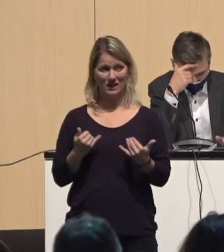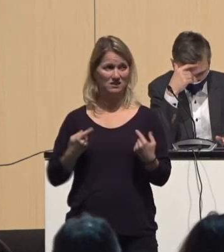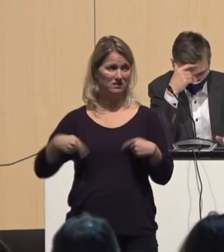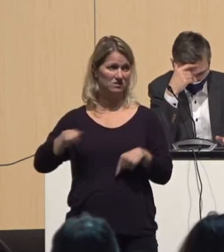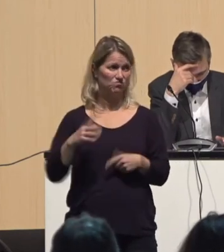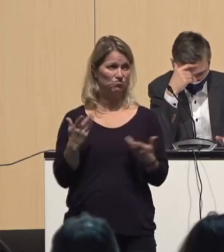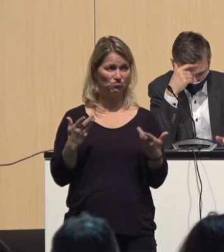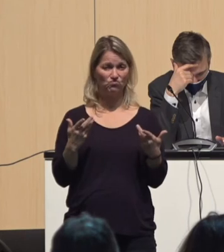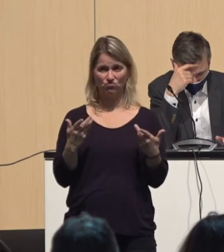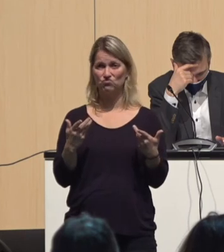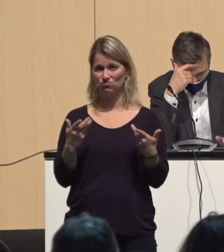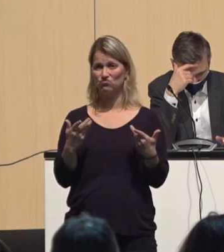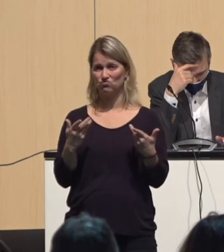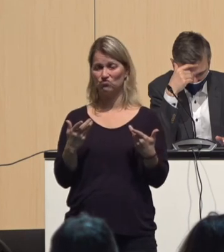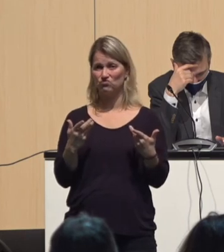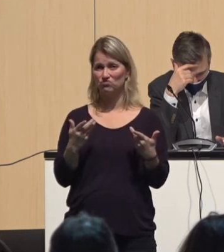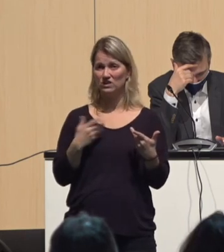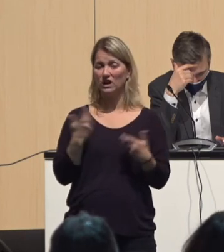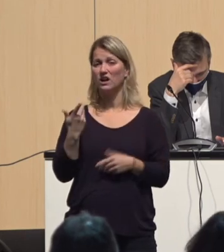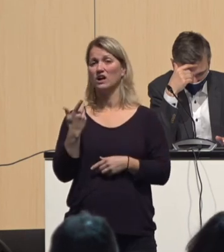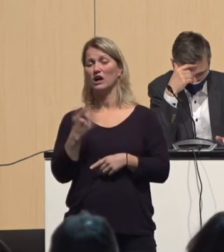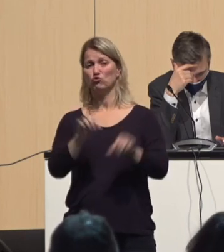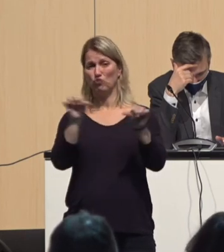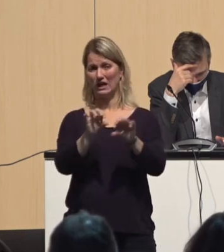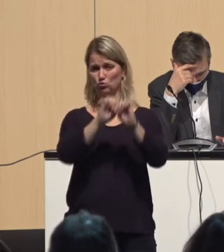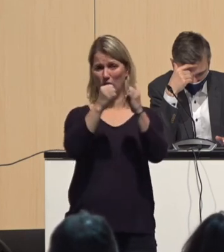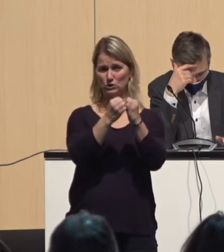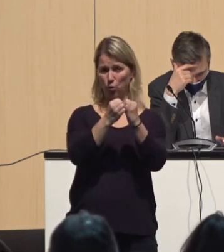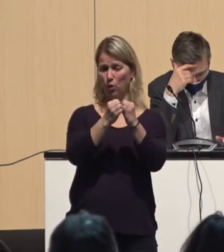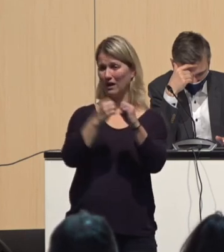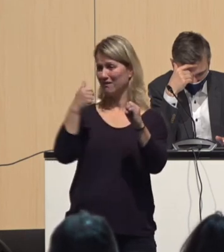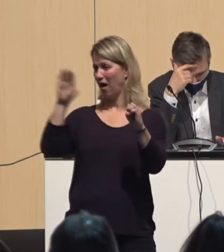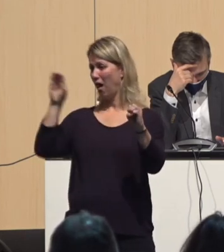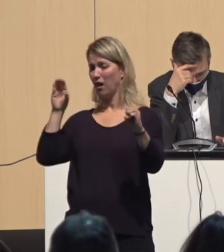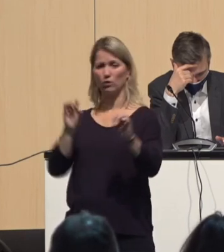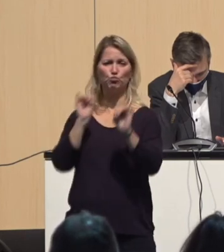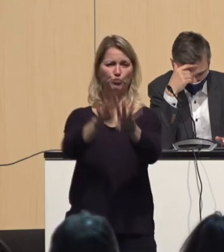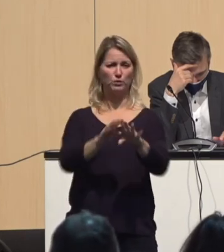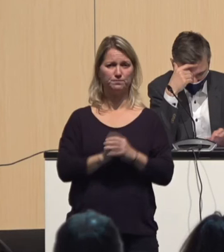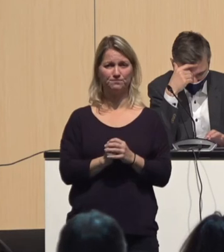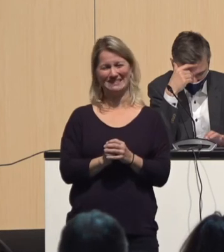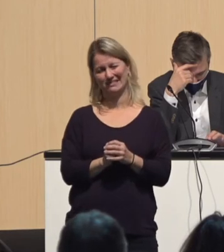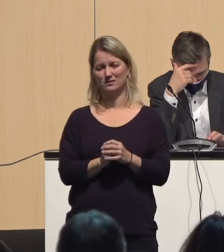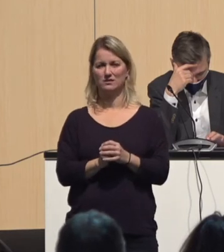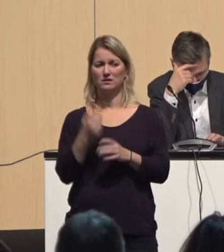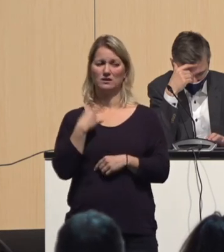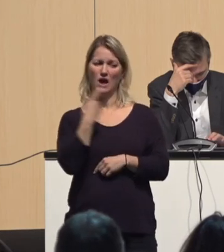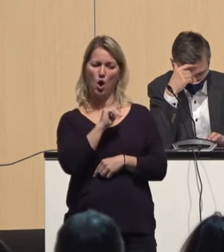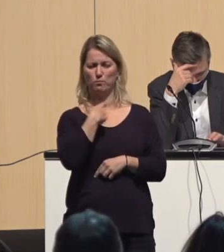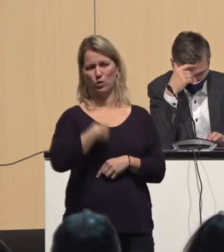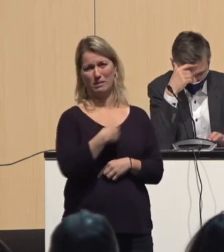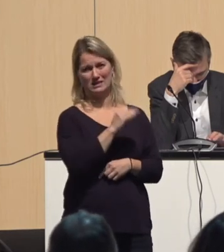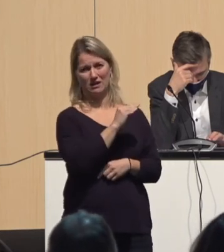jetzt nicht gutes Geld schlechten hinterherwerfen. Wir müssen mal sagen, da fordern wir auch den Oberbürgermeister auf, es ist